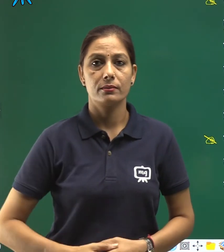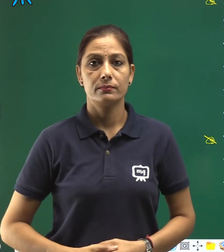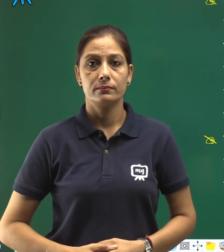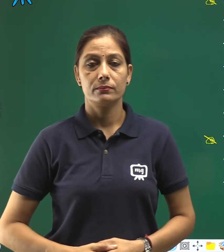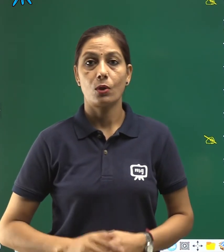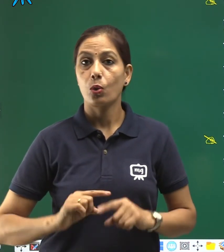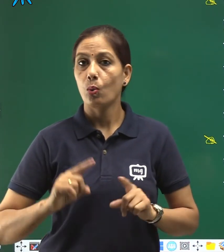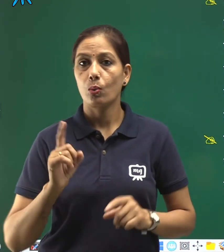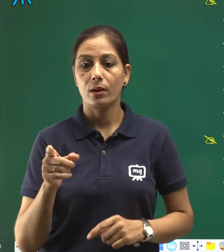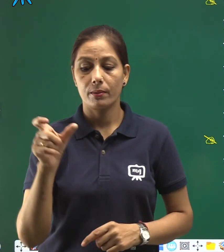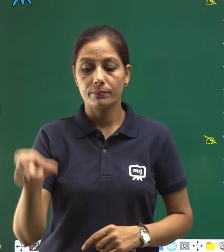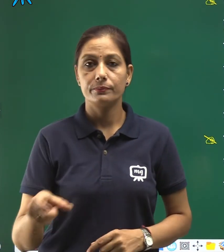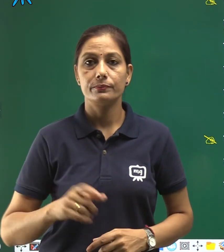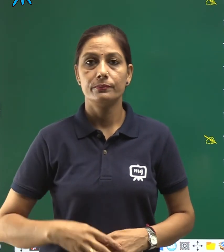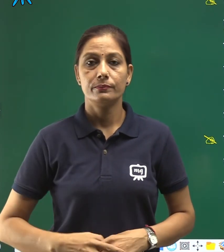तो उन्हें